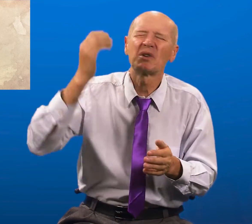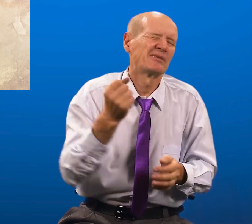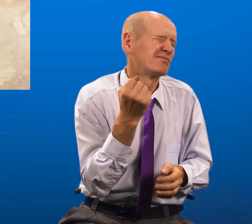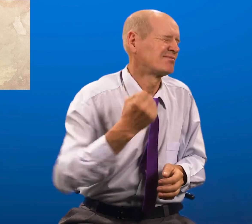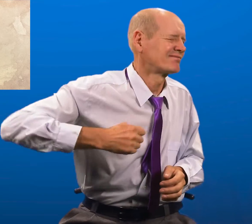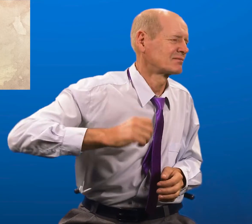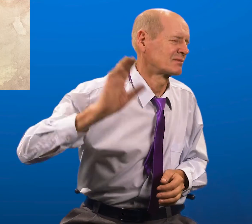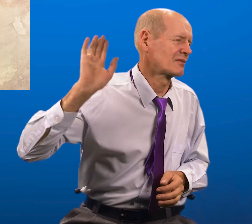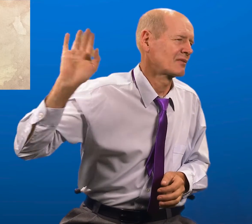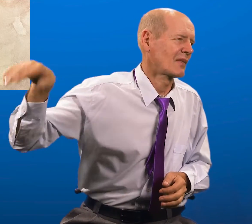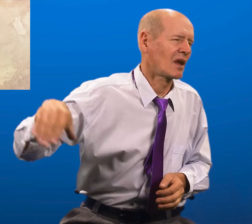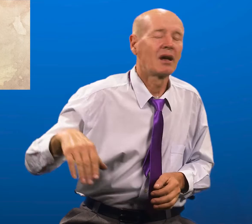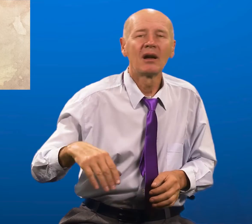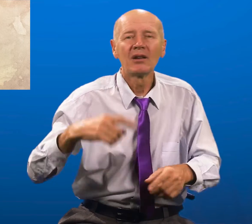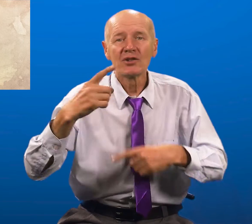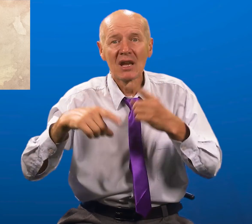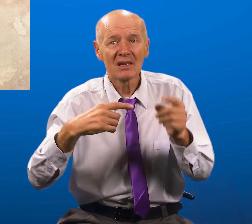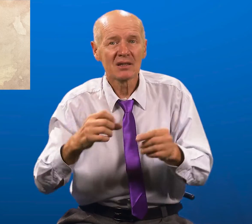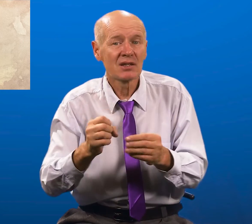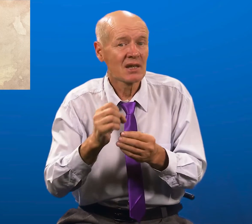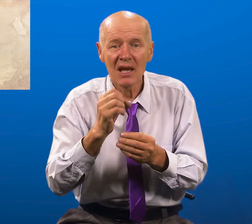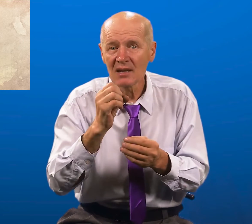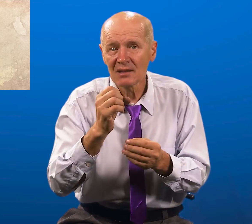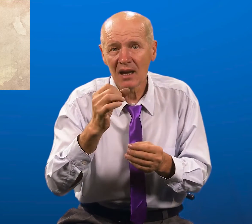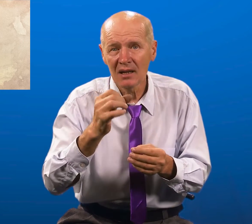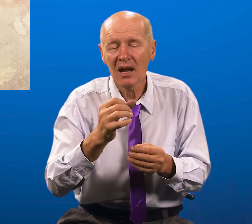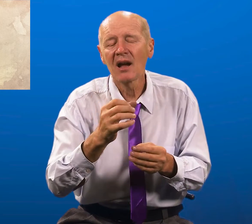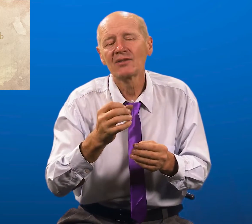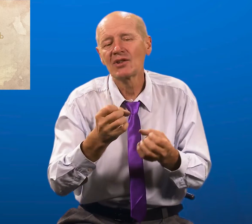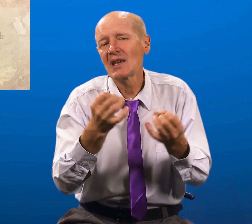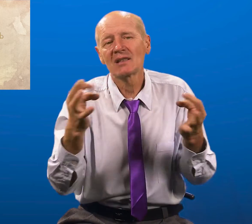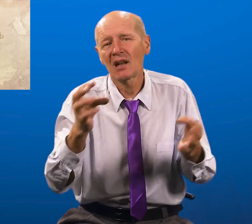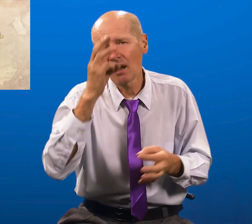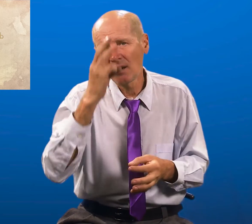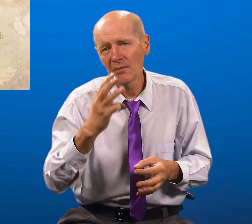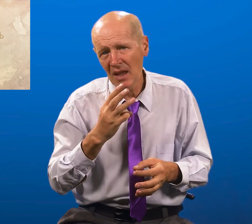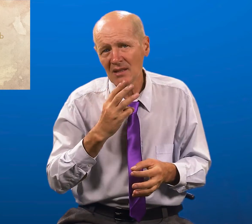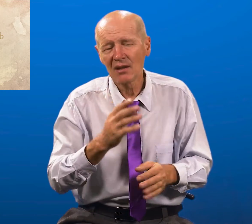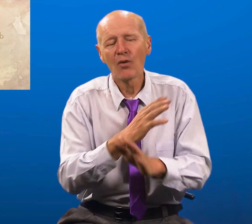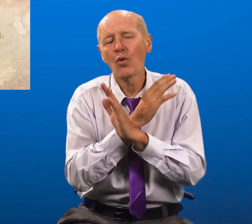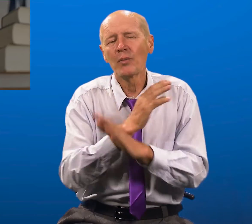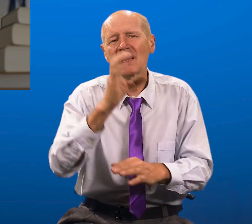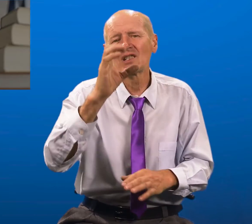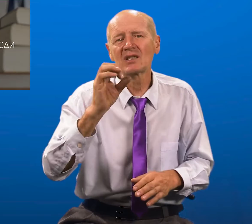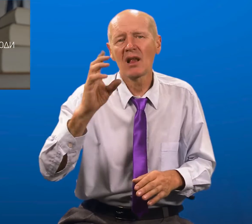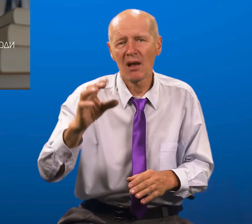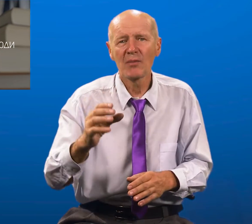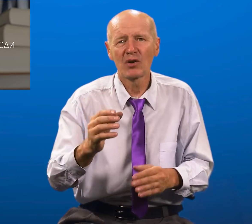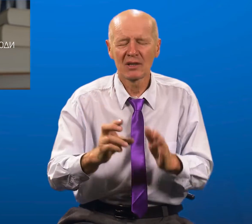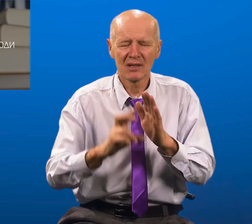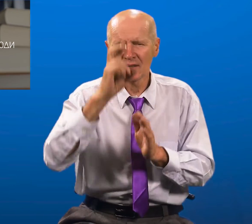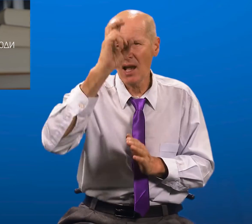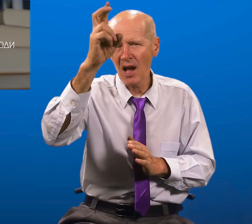приоритетом. И буквально через несколько месяцев после смерти царя Израиль постигло разделение на 2 царства. И